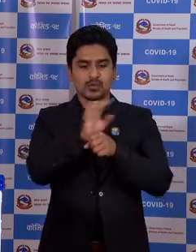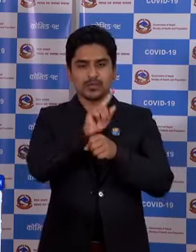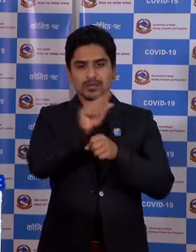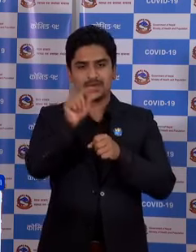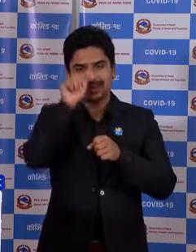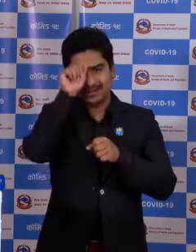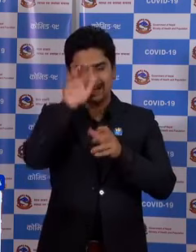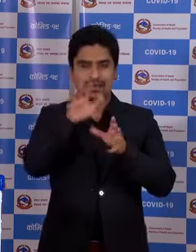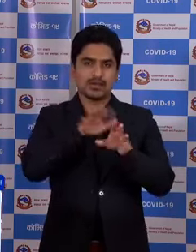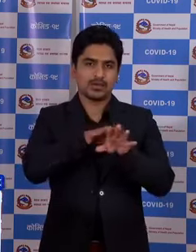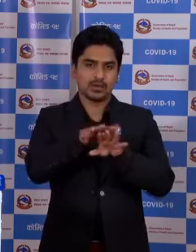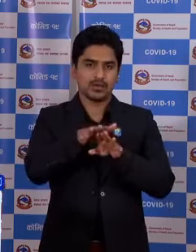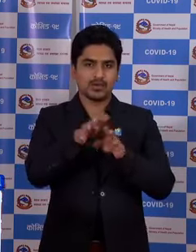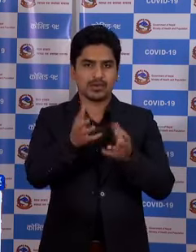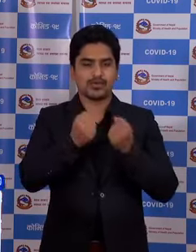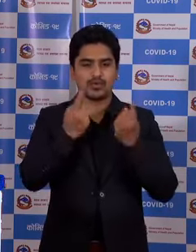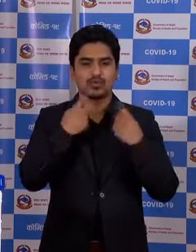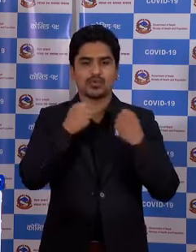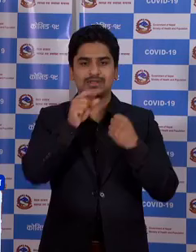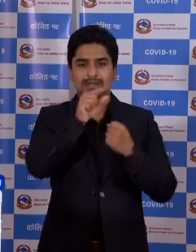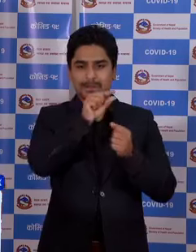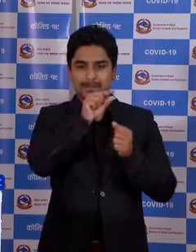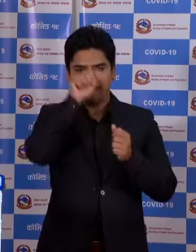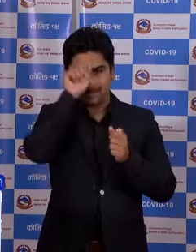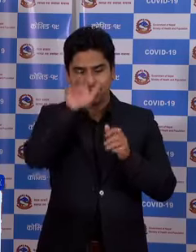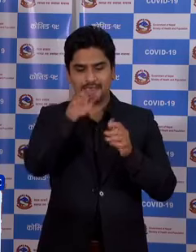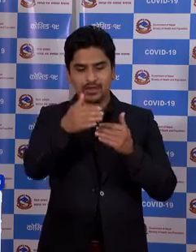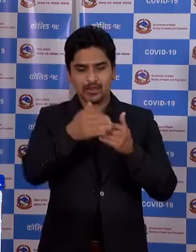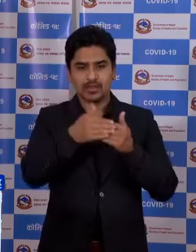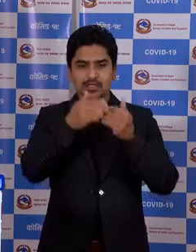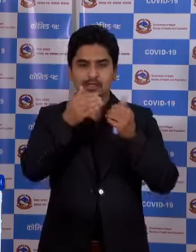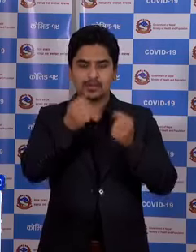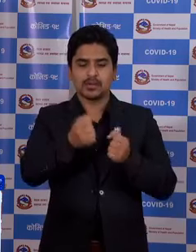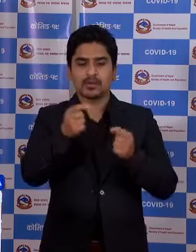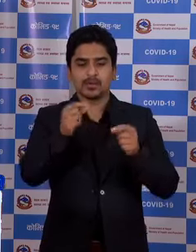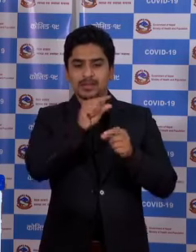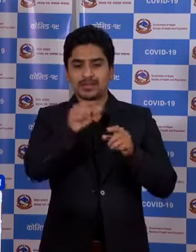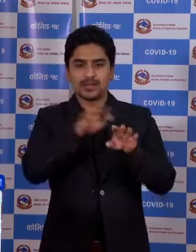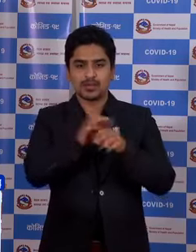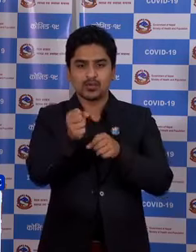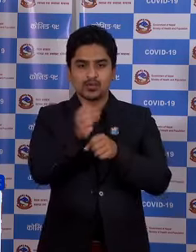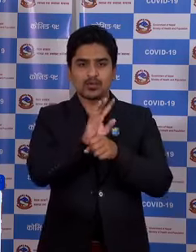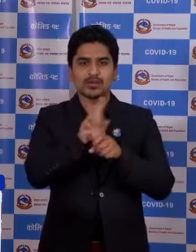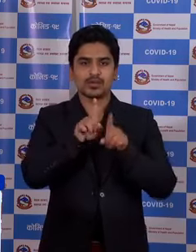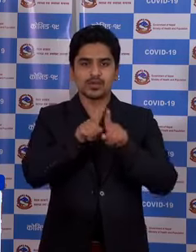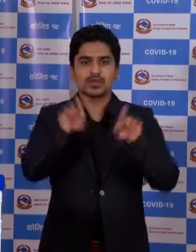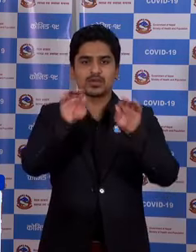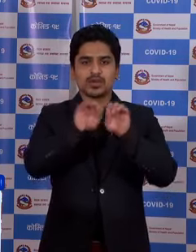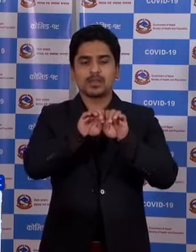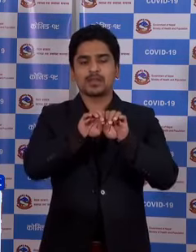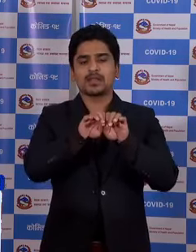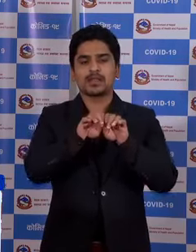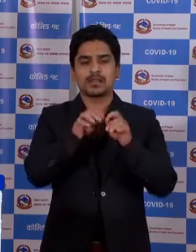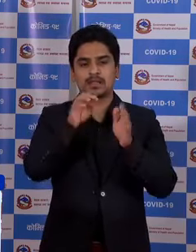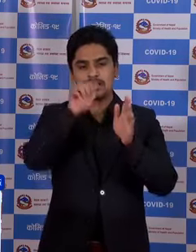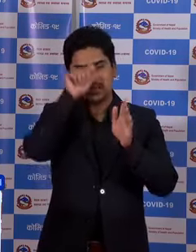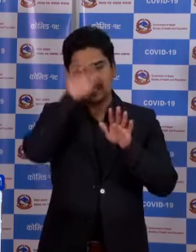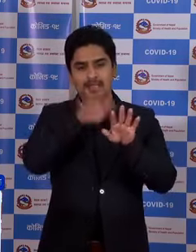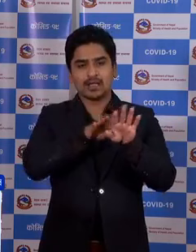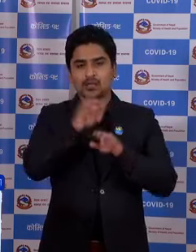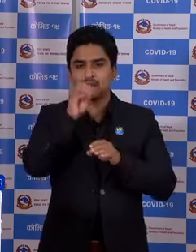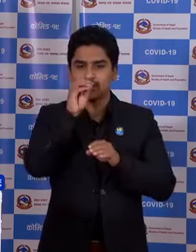सम्बन्धी जानकारीहरू, आफ्नो स्वास्थ्यको विवरण, नजिकमा घटेका कोभिड-19 सम्बन्धित विवरणहरू